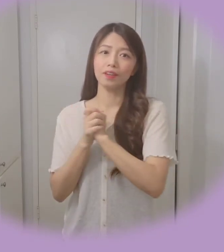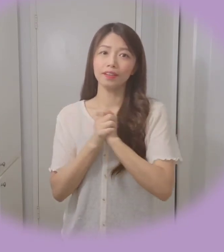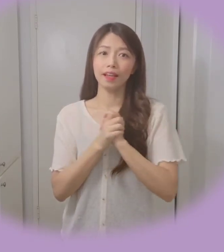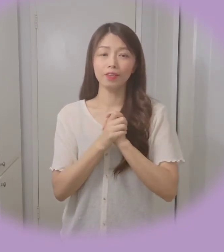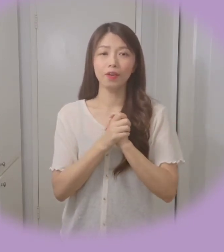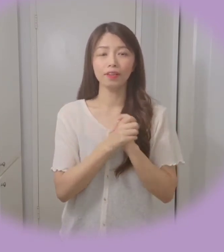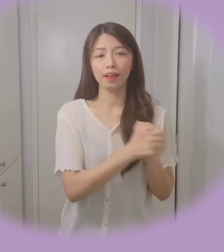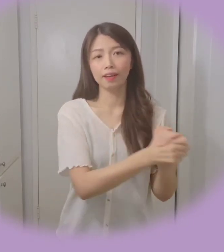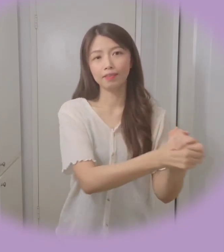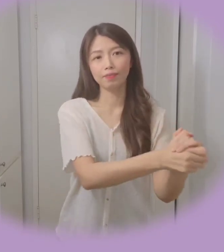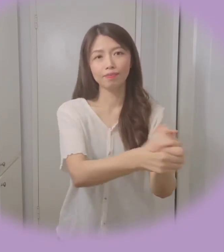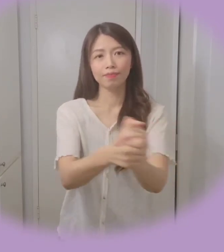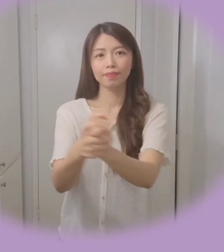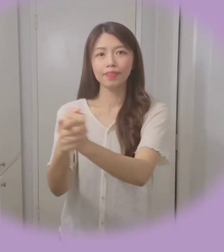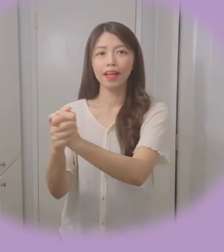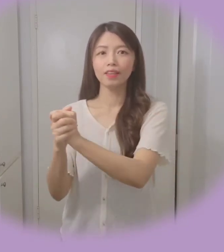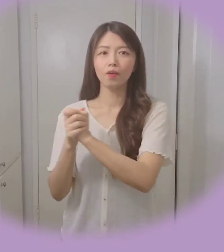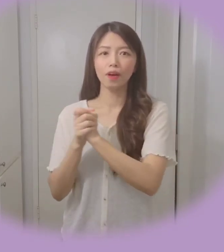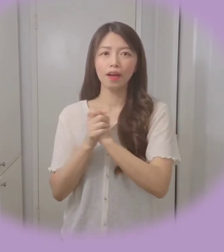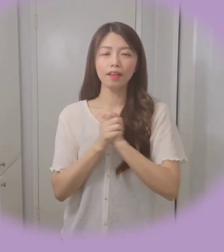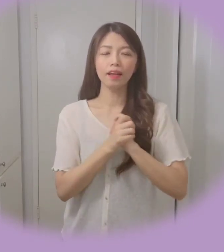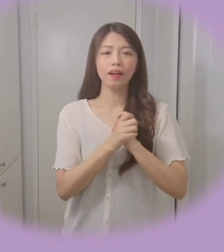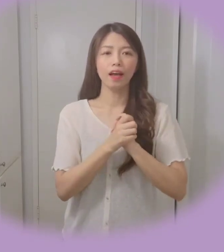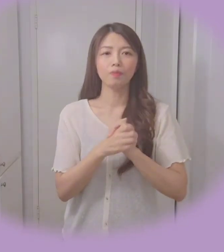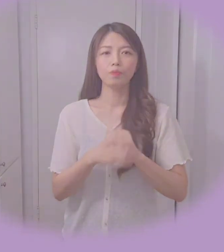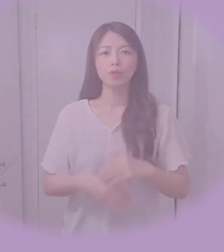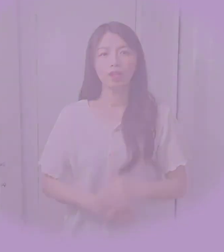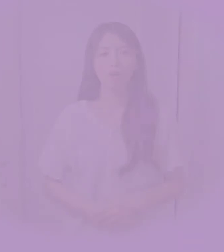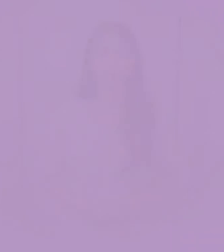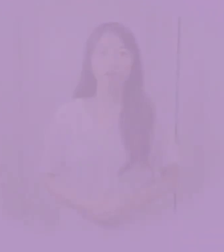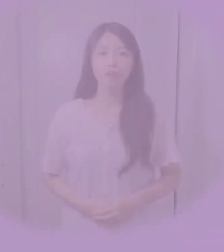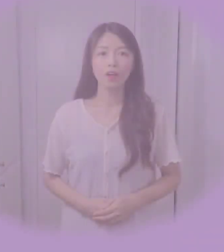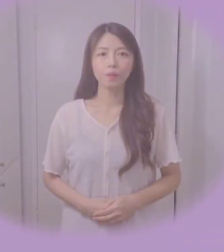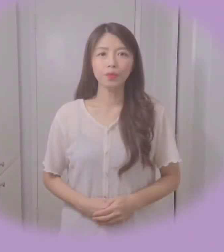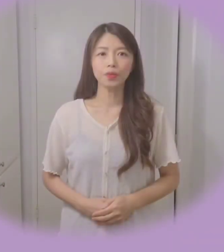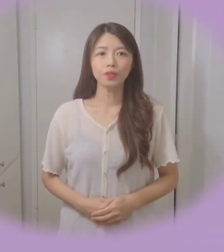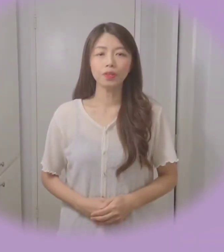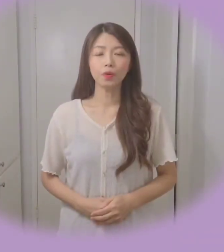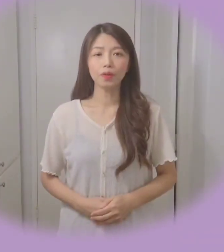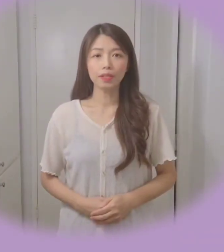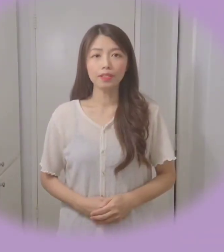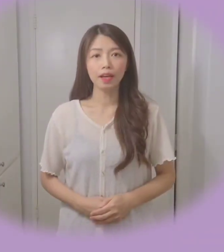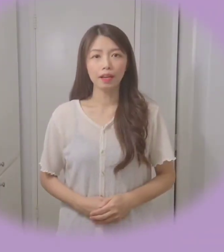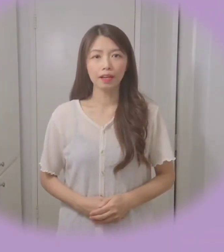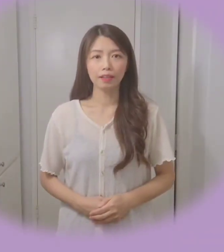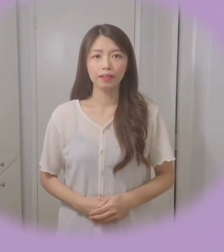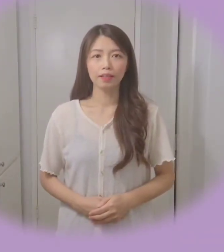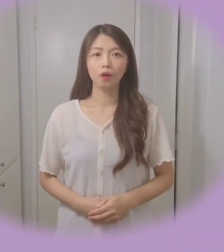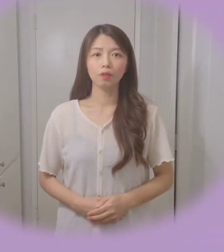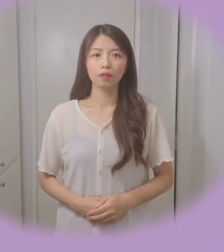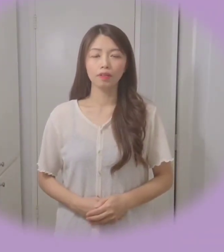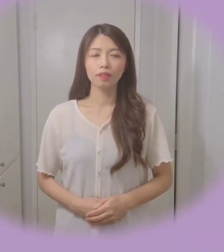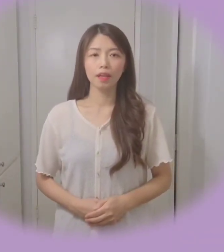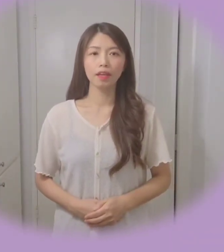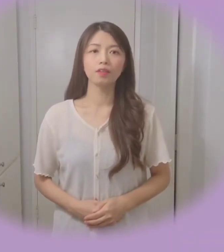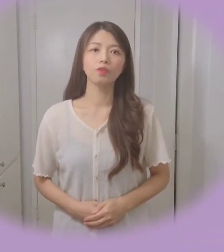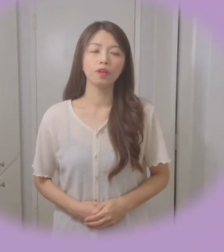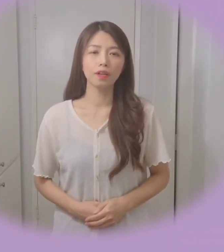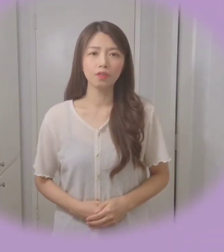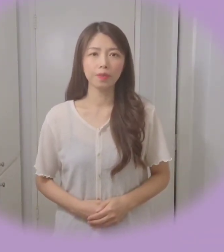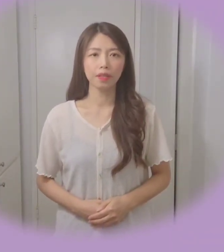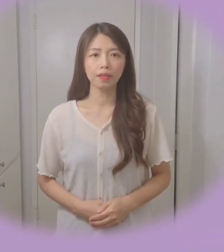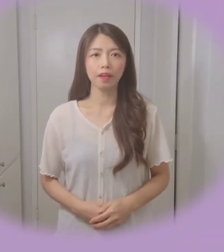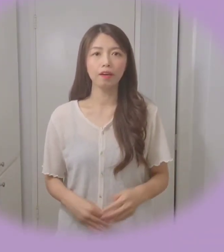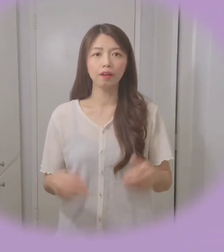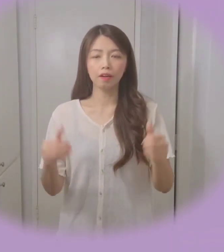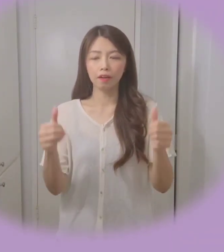돼요. 다정하다. 다정한 안부인가봐. 여기서 안부는 서로 인사하는 그런 뜻의